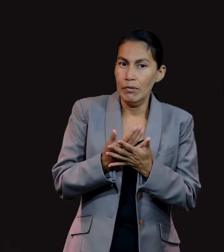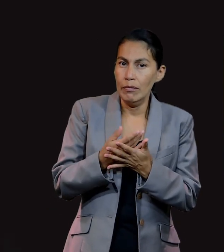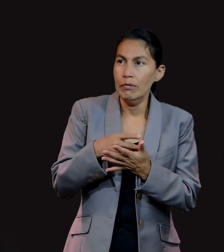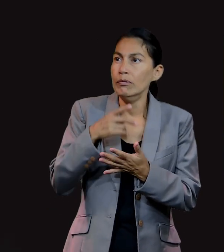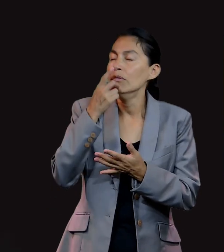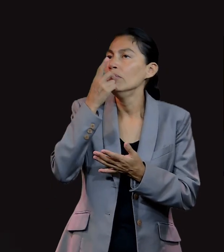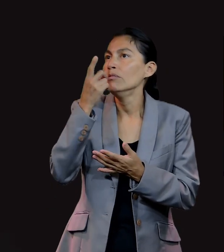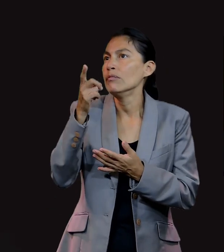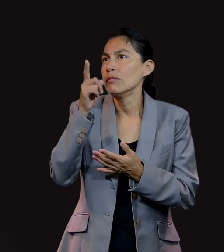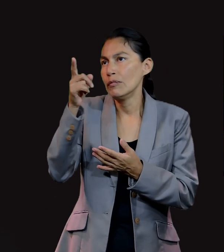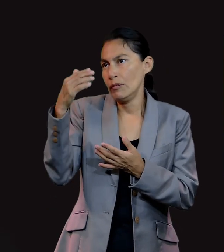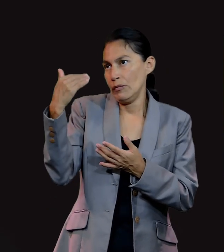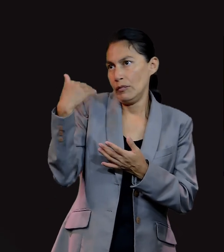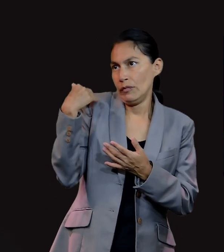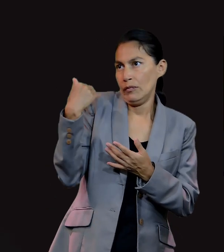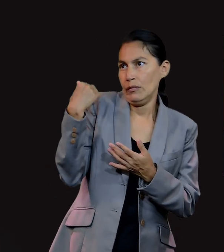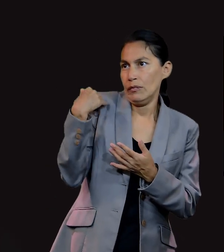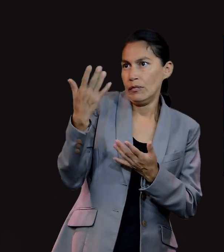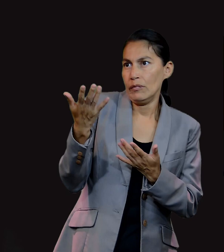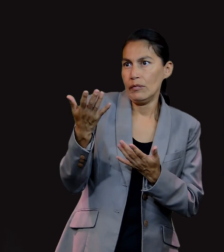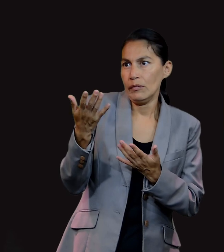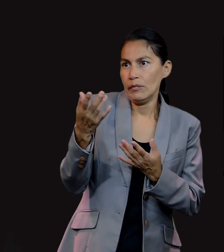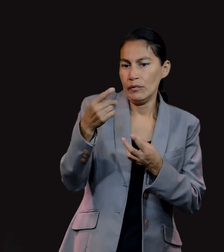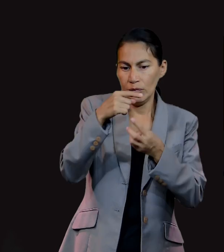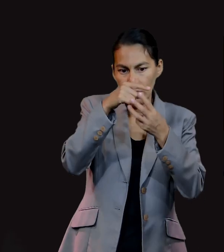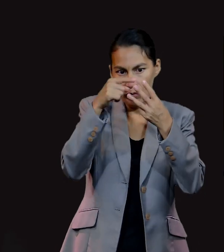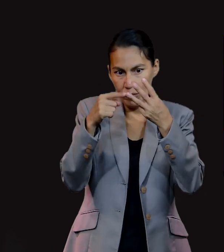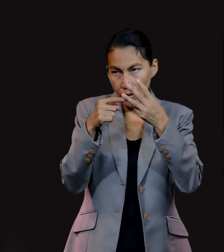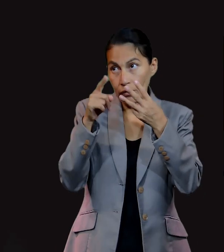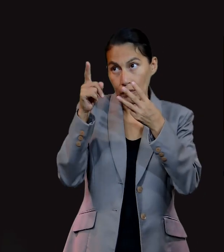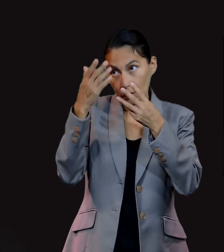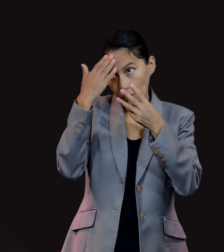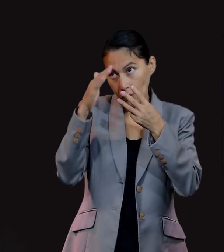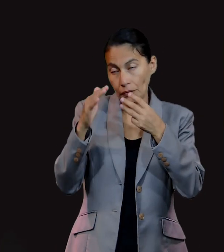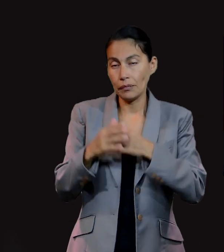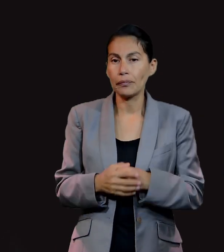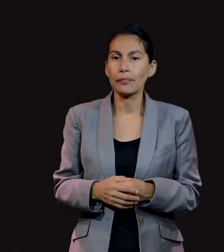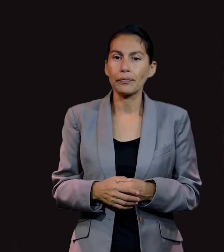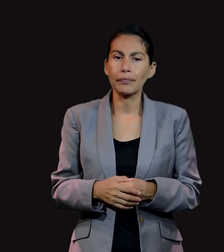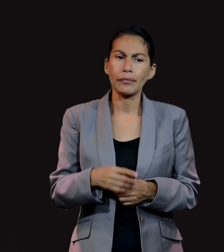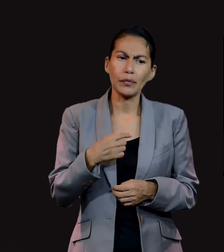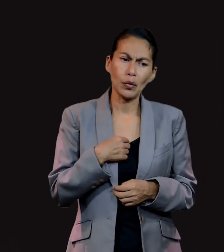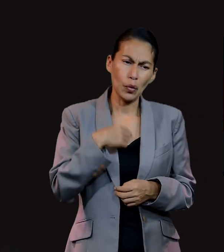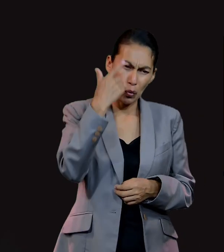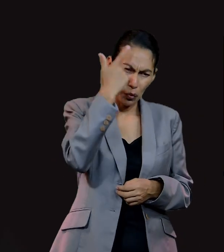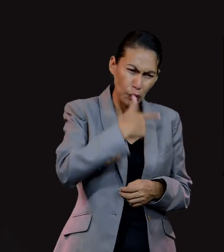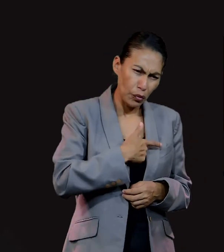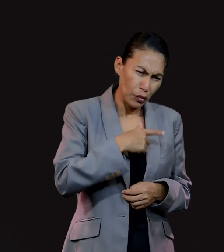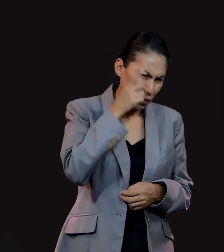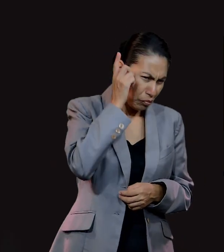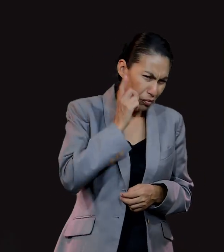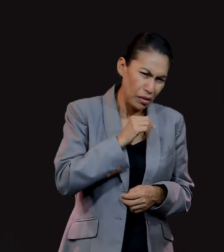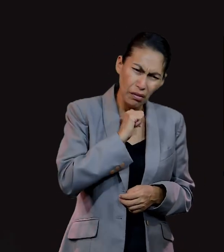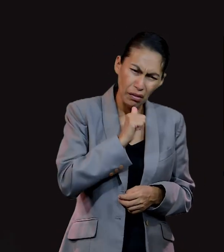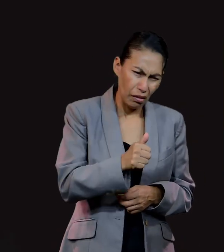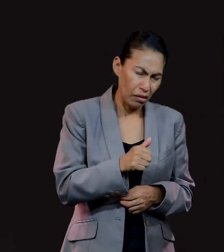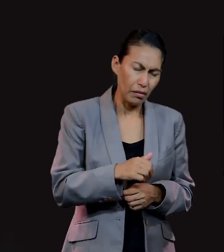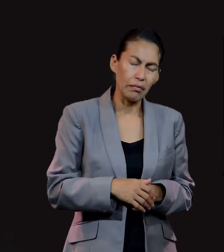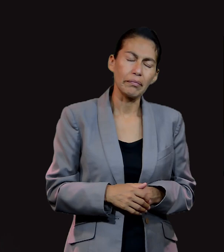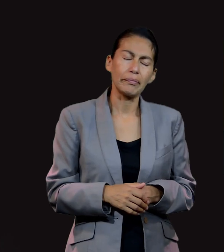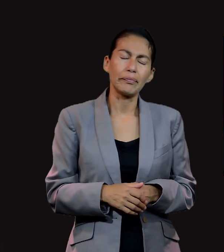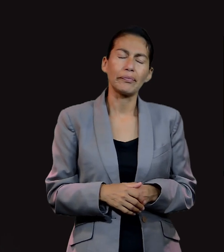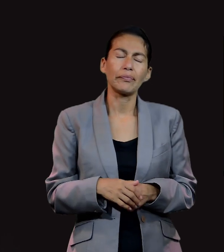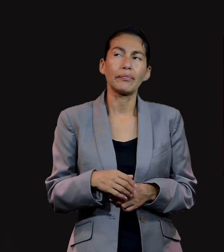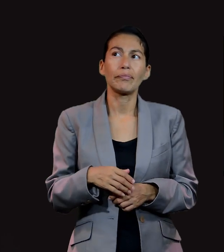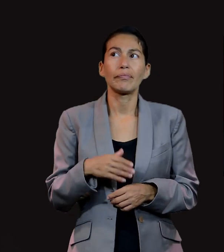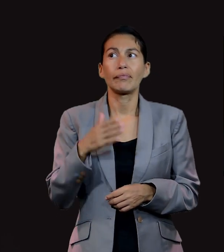le dije al Señor Señor si usted me ha llamado para este ministerio estas tres cosas y durante esa noche yo no dormí y yo